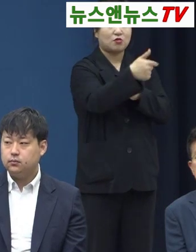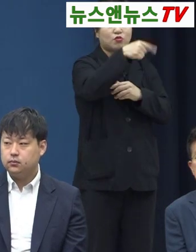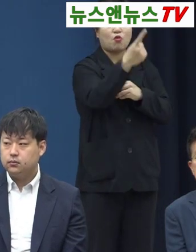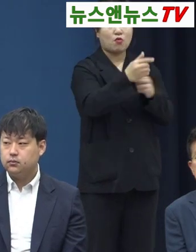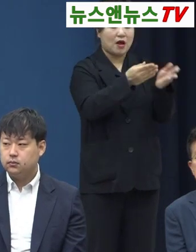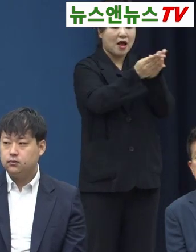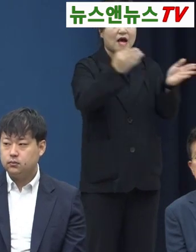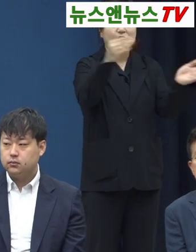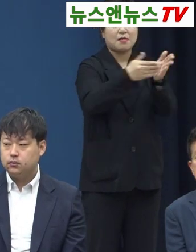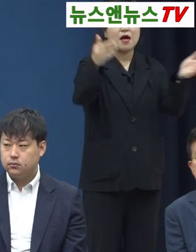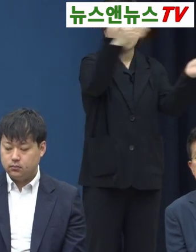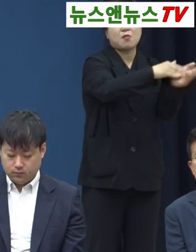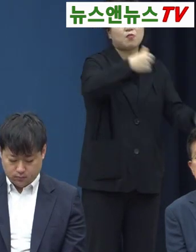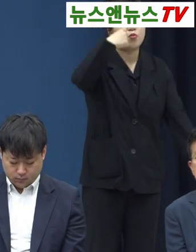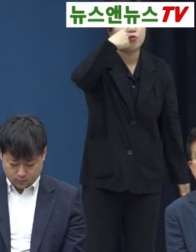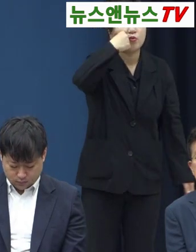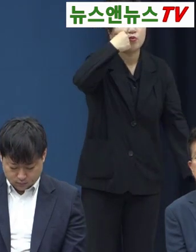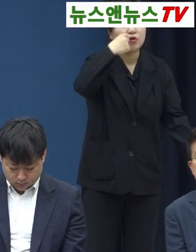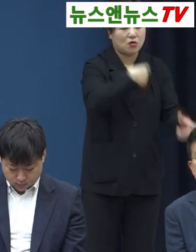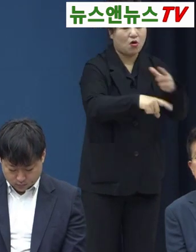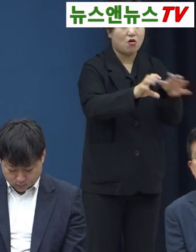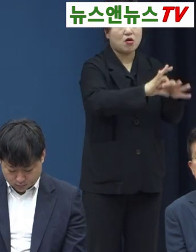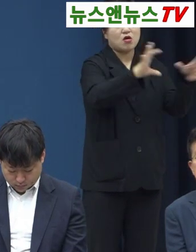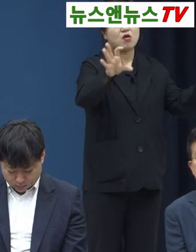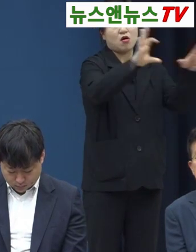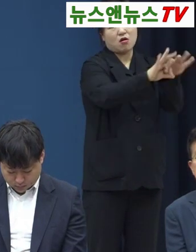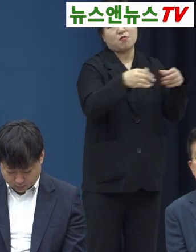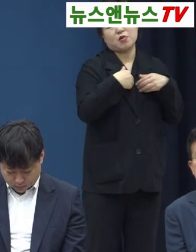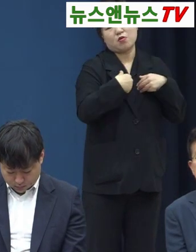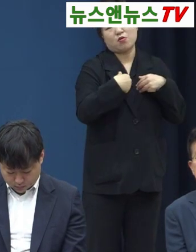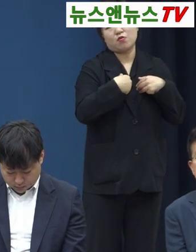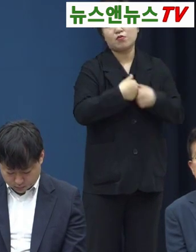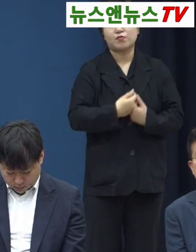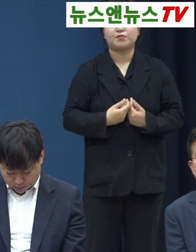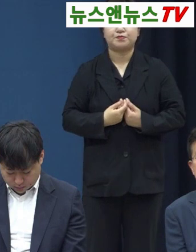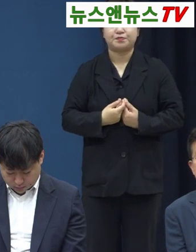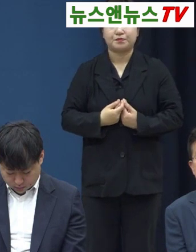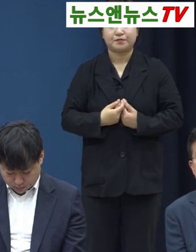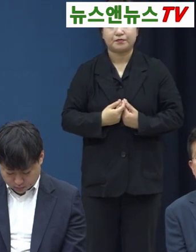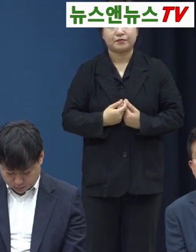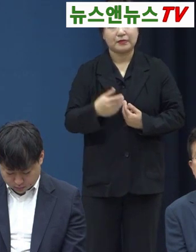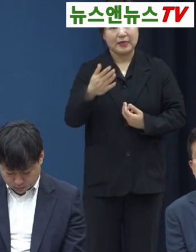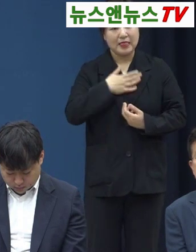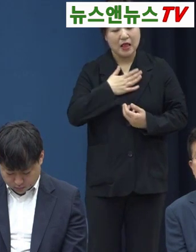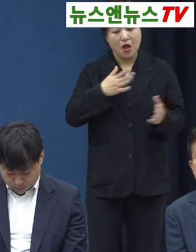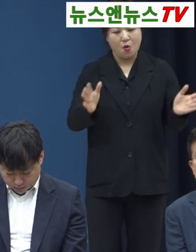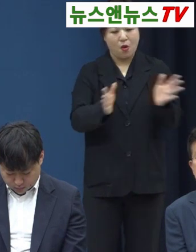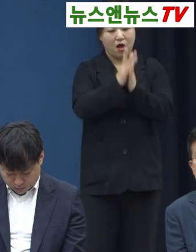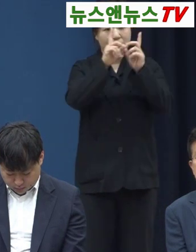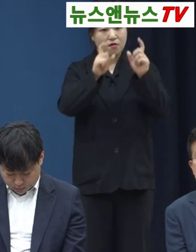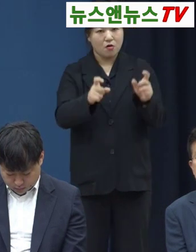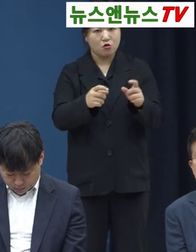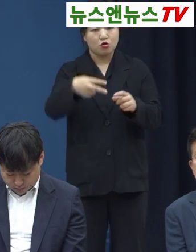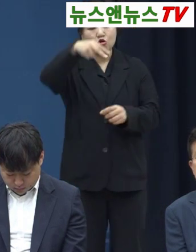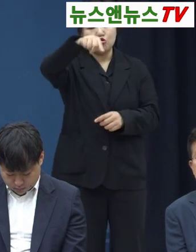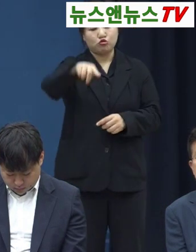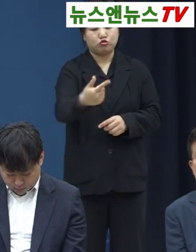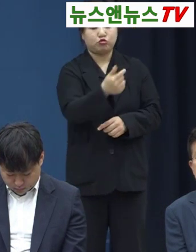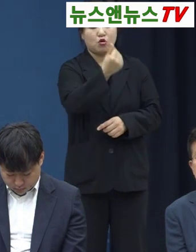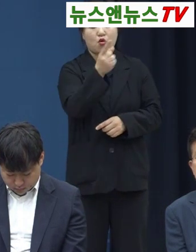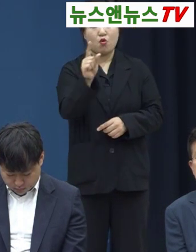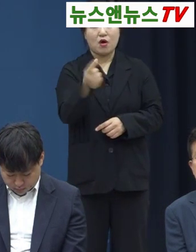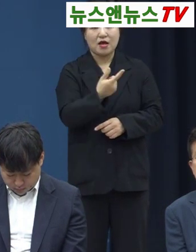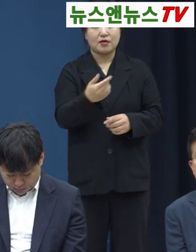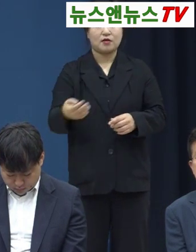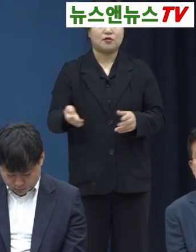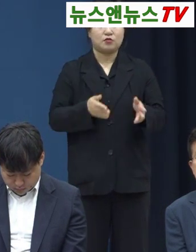되는데 그게 아쉽기 때문에 그것도 연장할 필요가 있는 것 같습니다. 그리고 저는 화성을 갔다가 순환도로